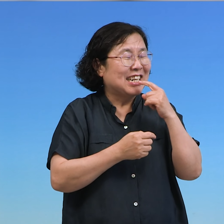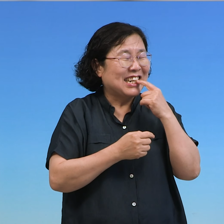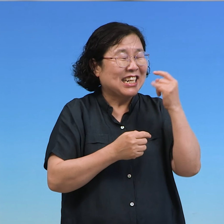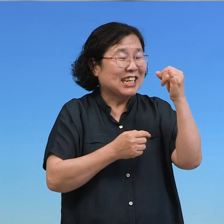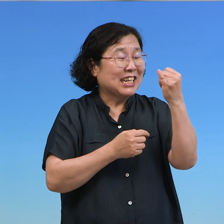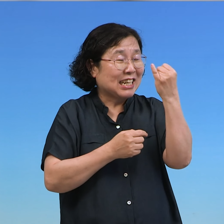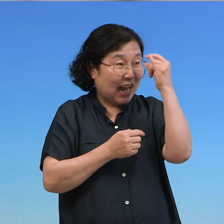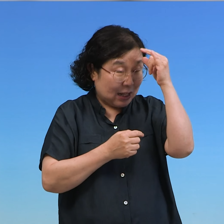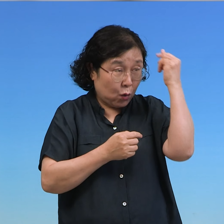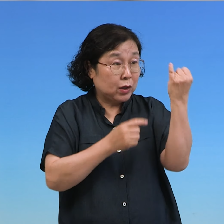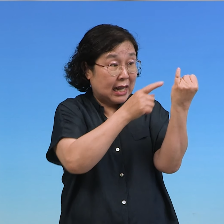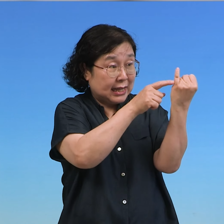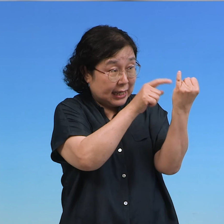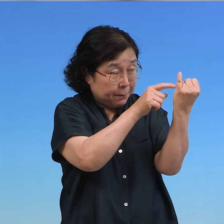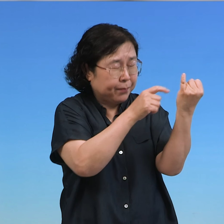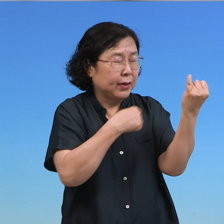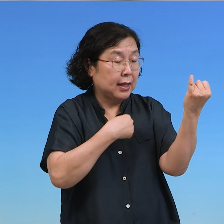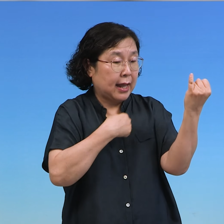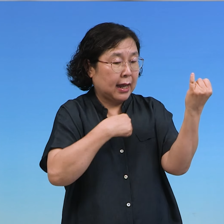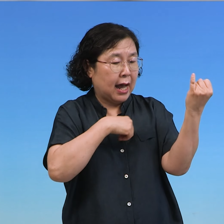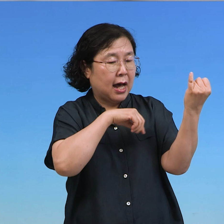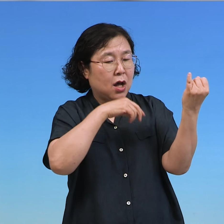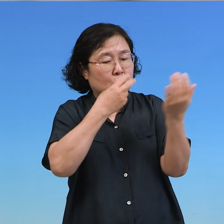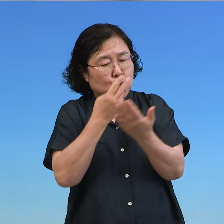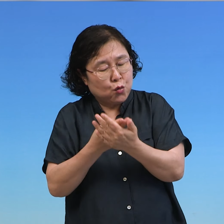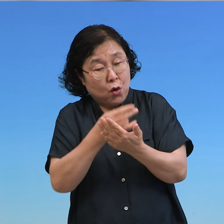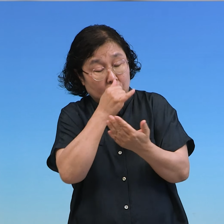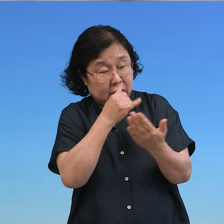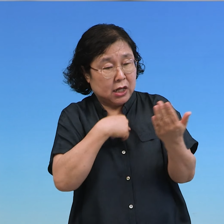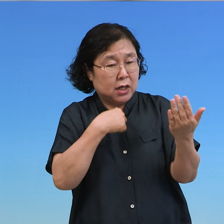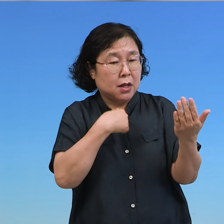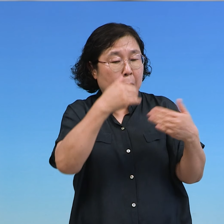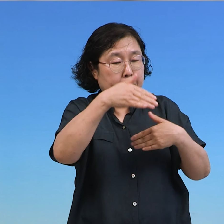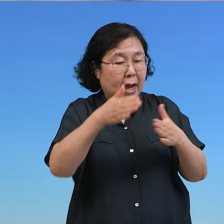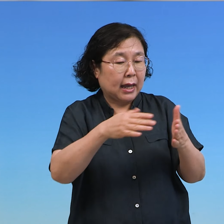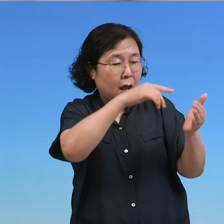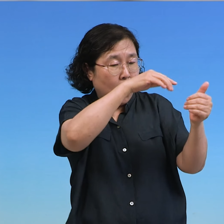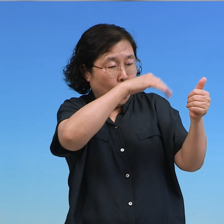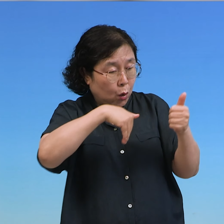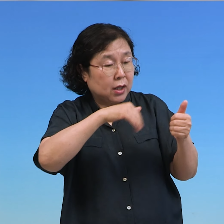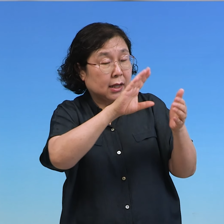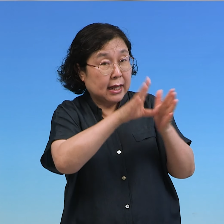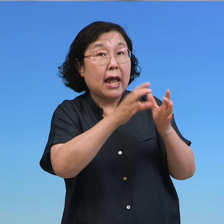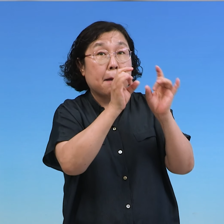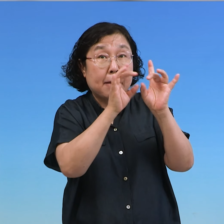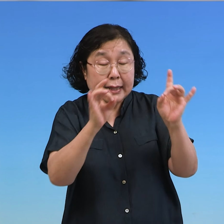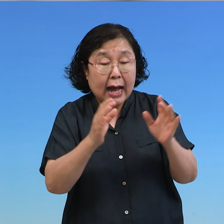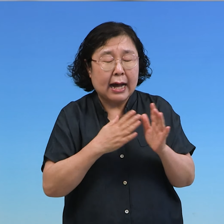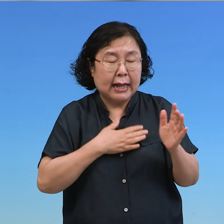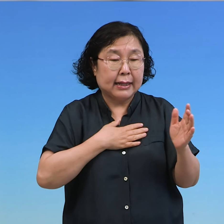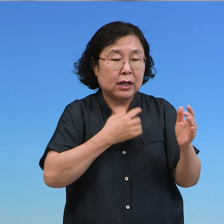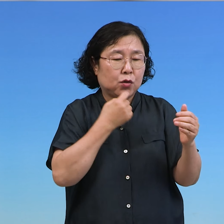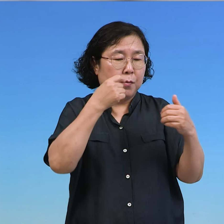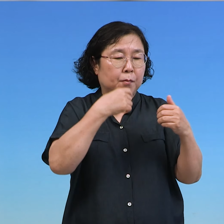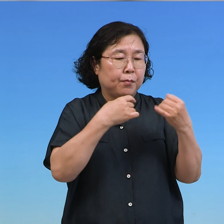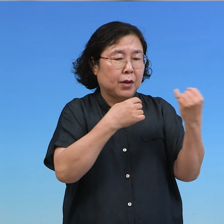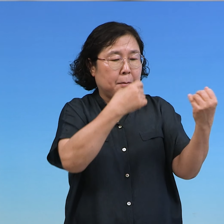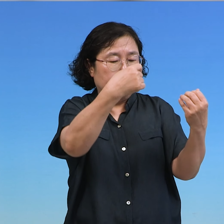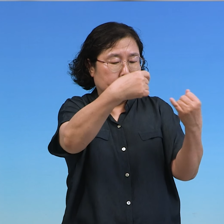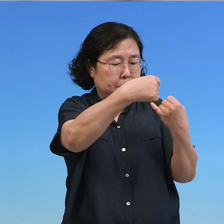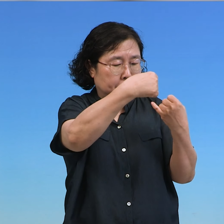간호사님이 제가 누워 있는 병실을 들어올 때마다 저한테 이렇게 말씀해